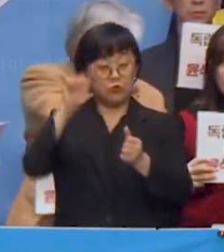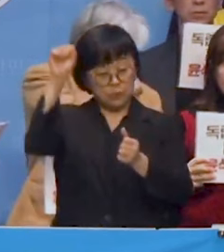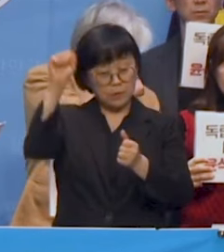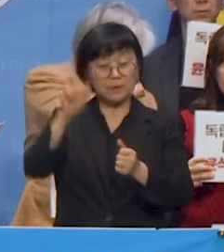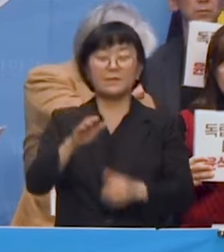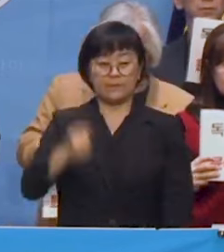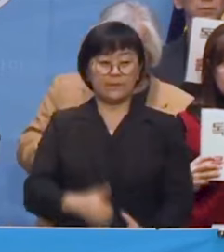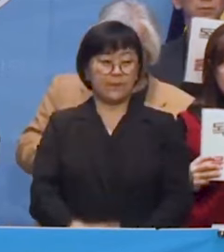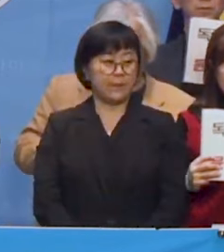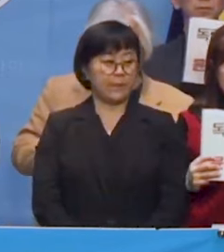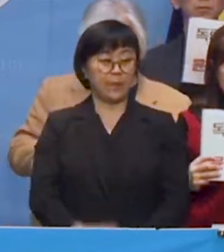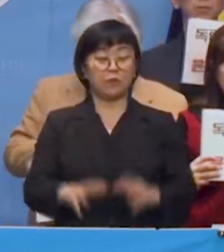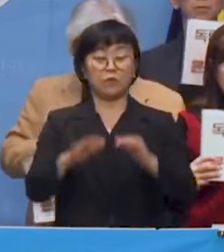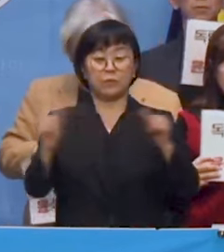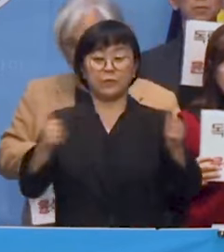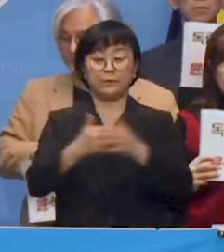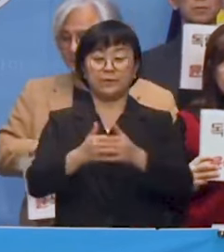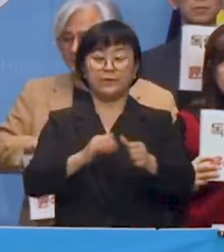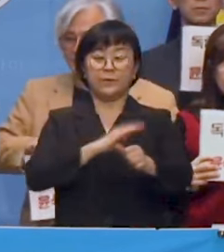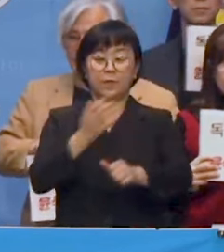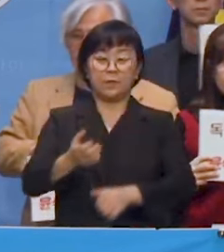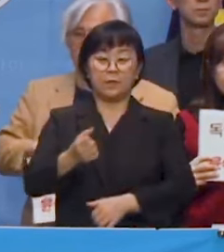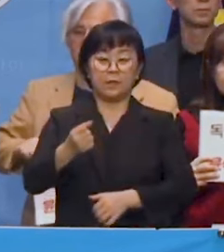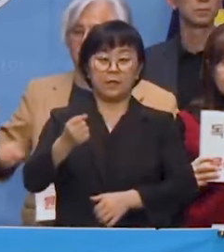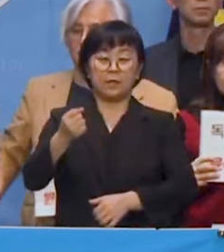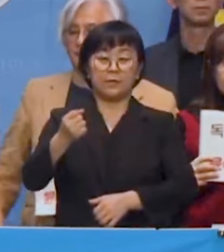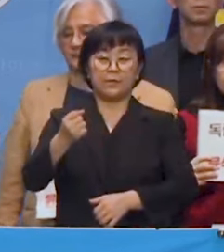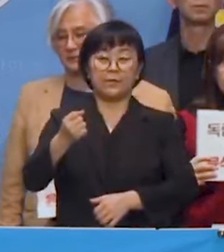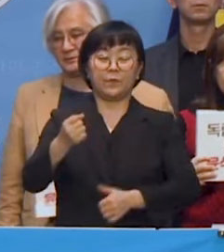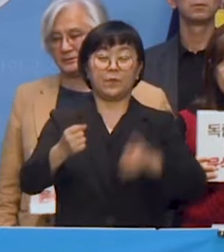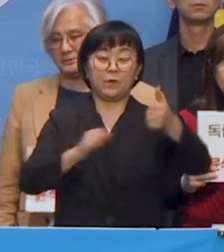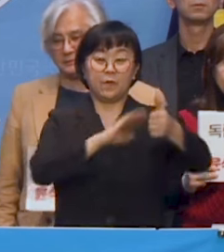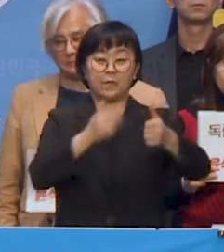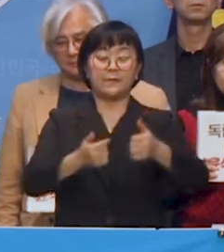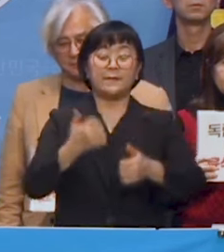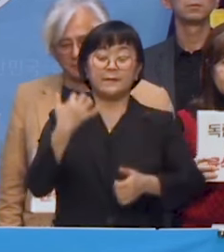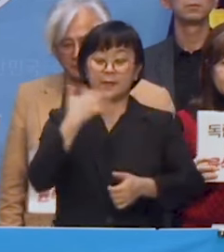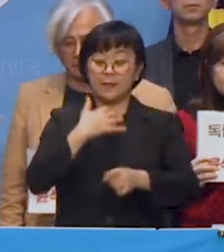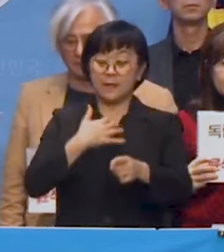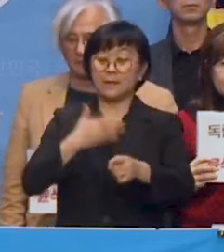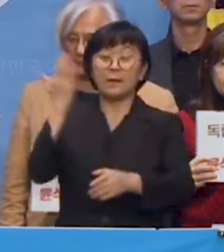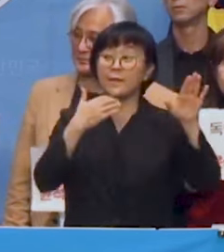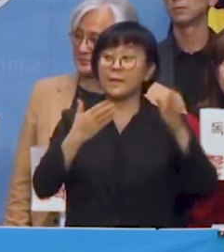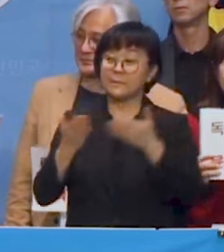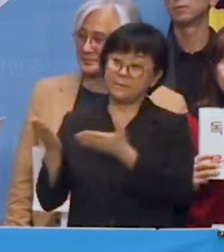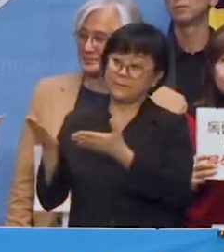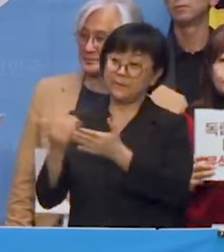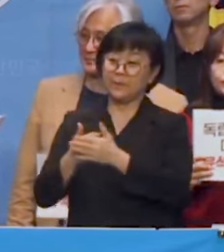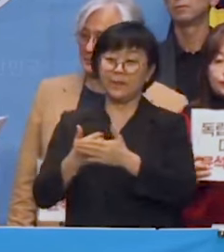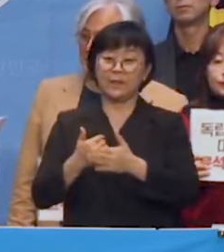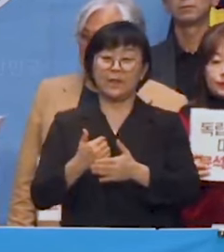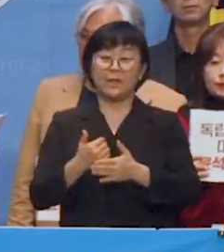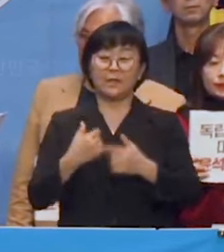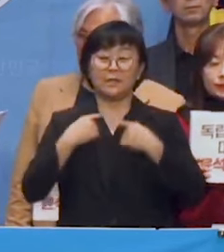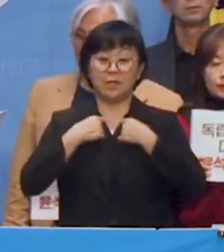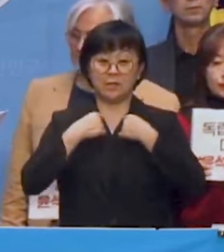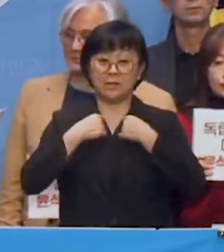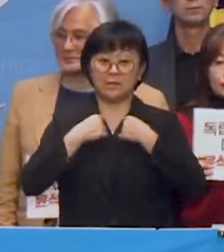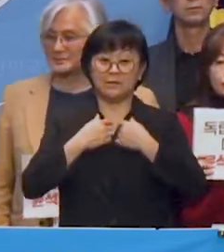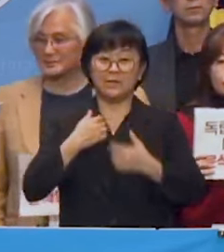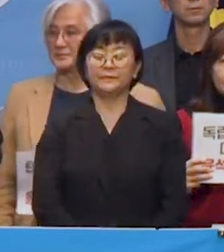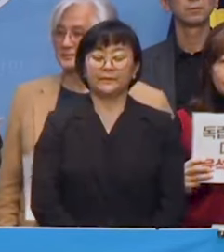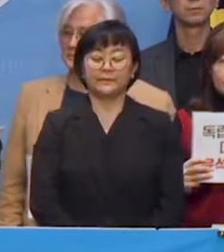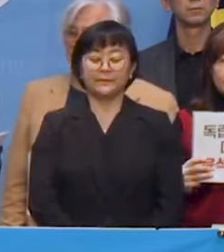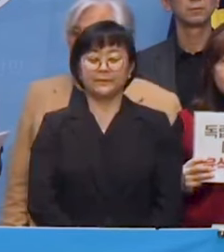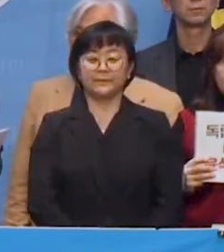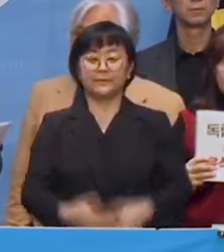참으로 영광입니다. 국민주권당의 당 색깔은 하늘색입니다. 그래서 저도 오늘 하늘색 셔츠를 입고